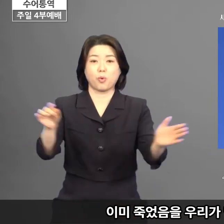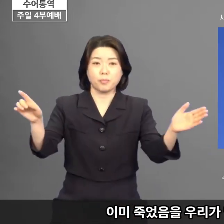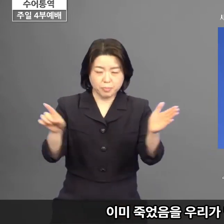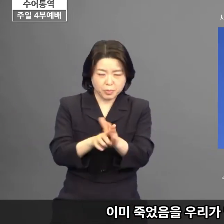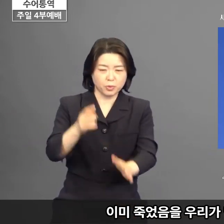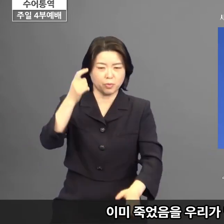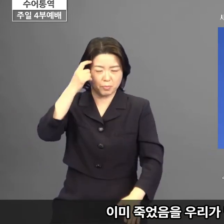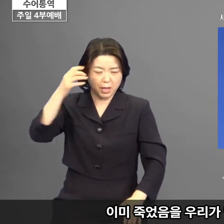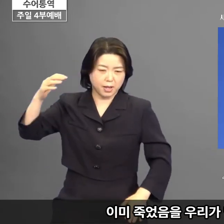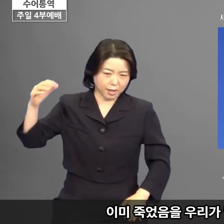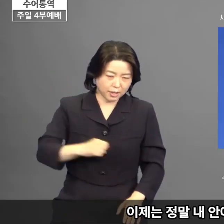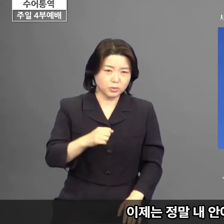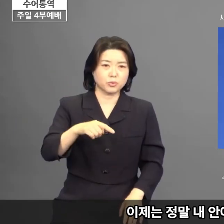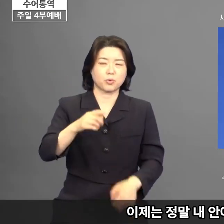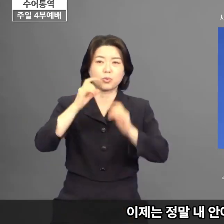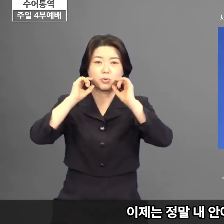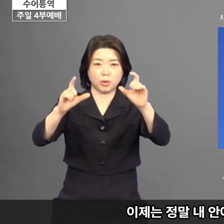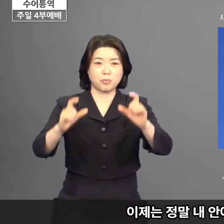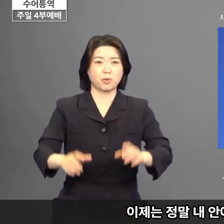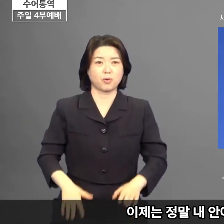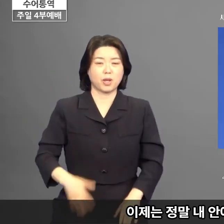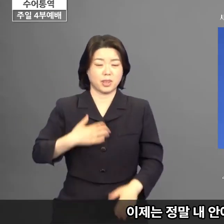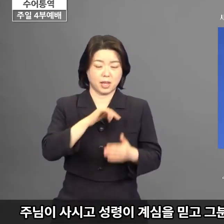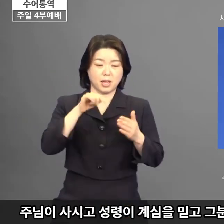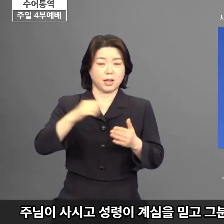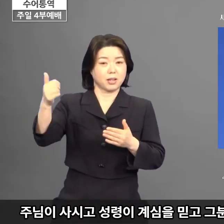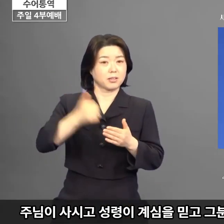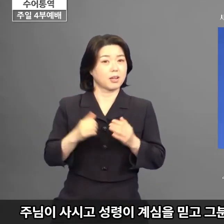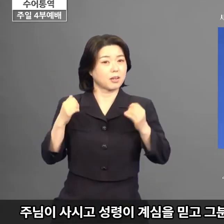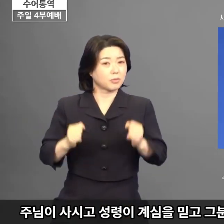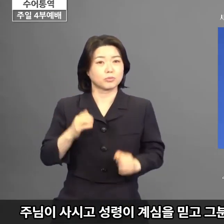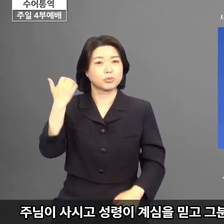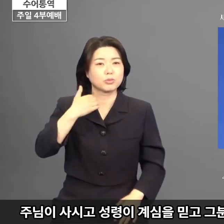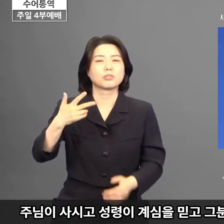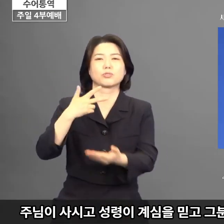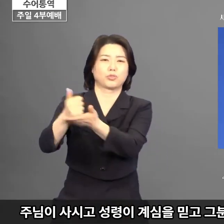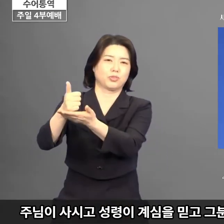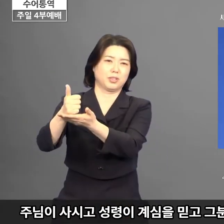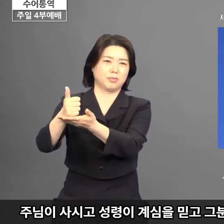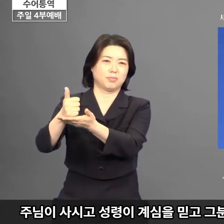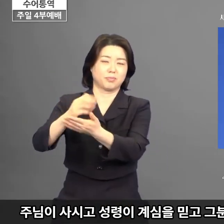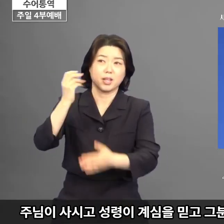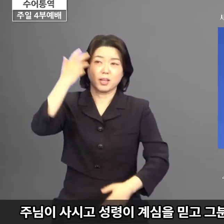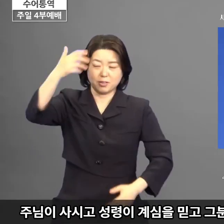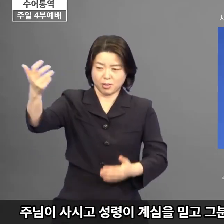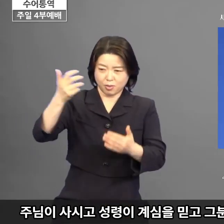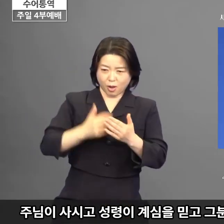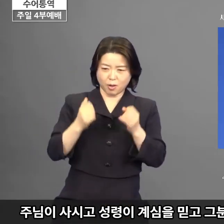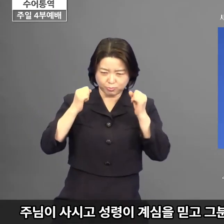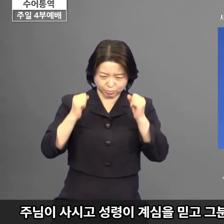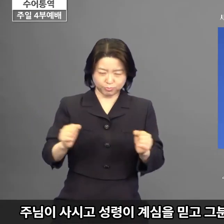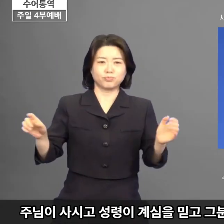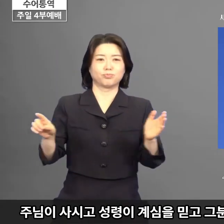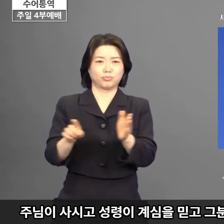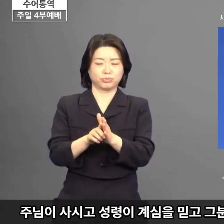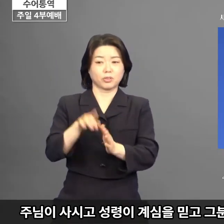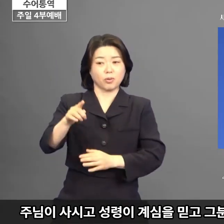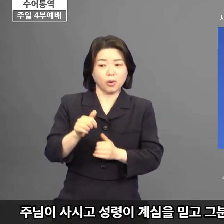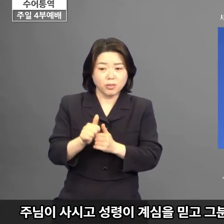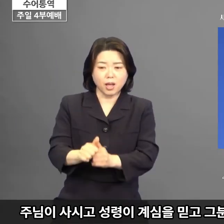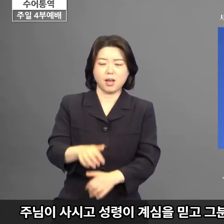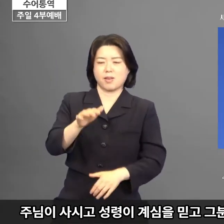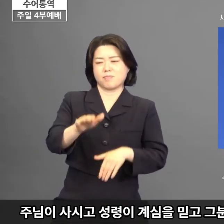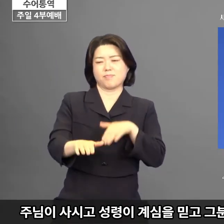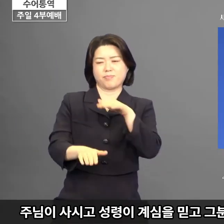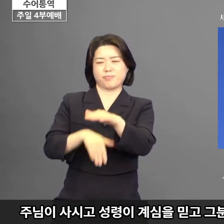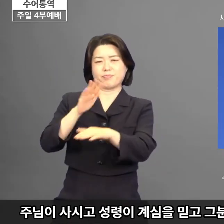여기고 선포하며, 이제는 정말 내 안에 누가 사십니까? 주님이 사시고 성령이 계심을 믿고 그분을 따라 한 걸음씩